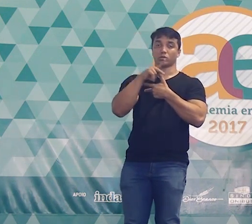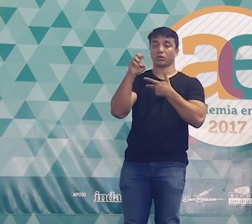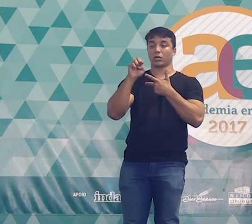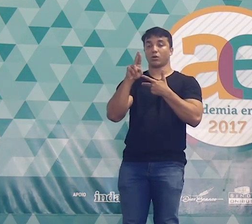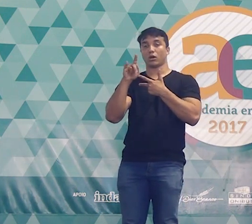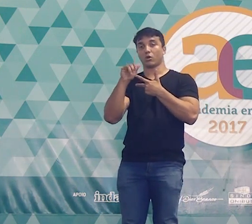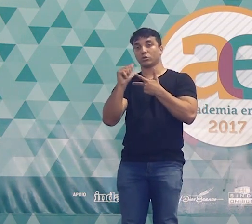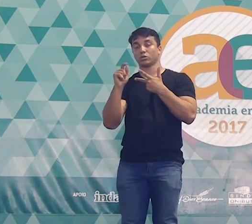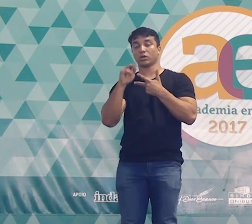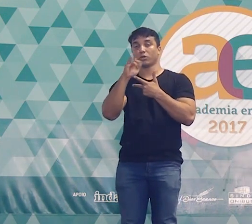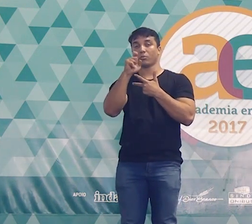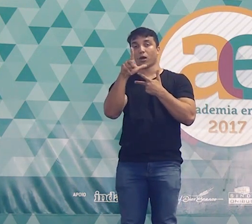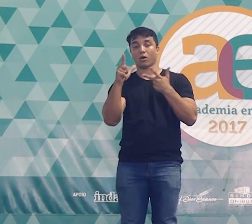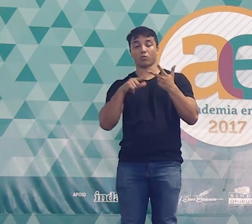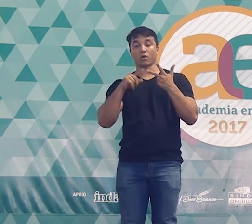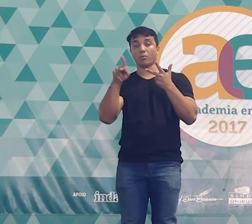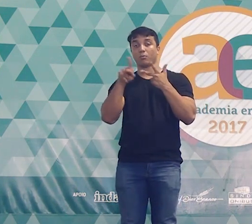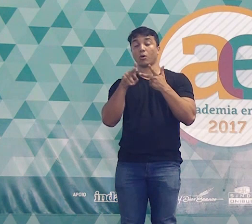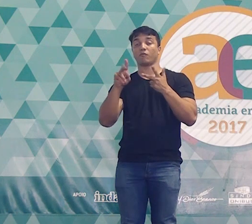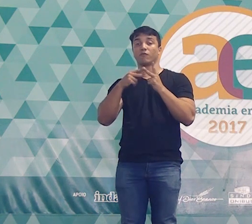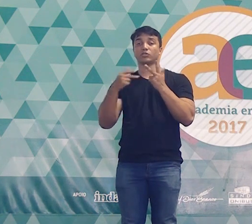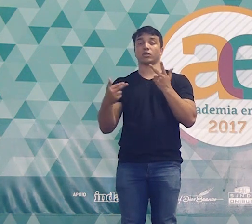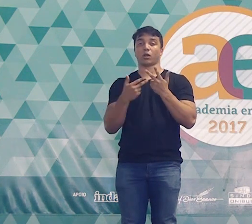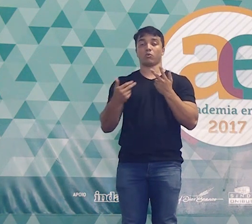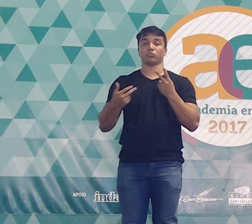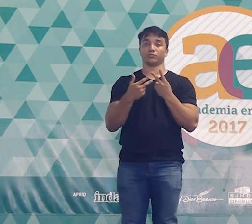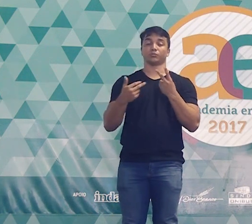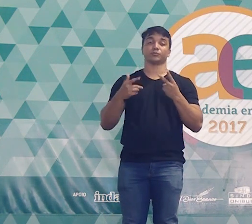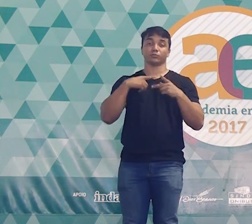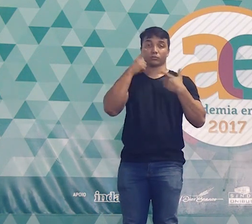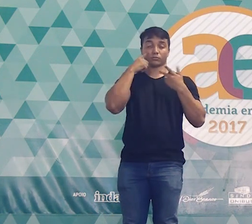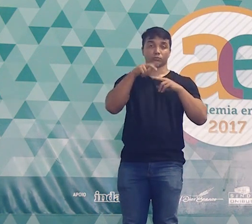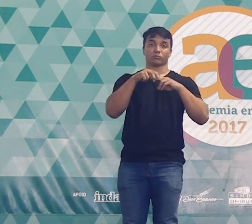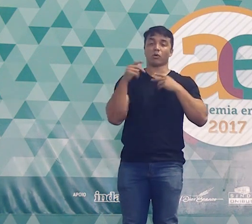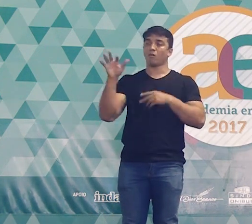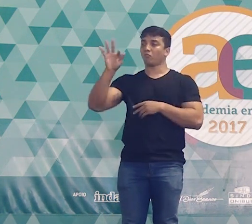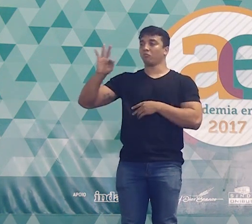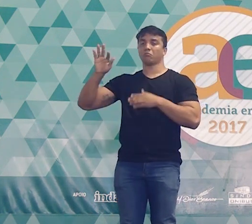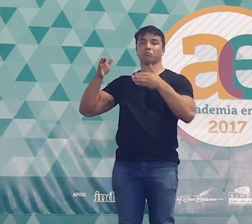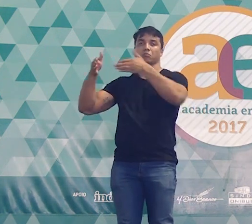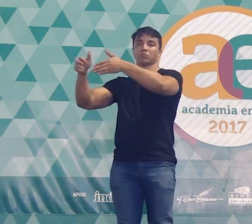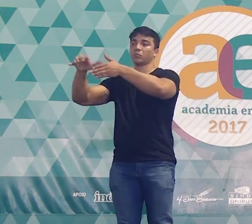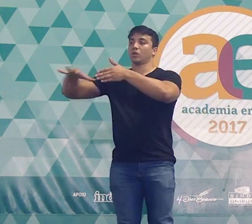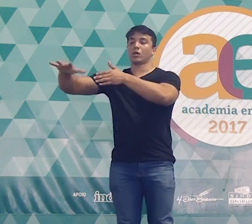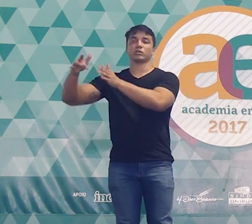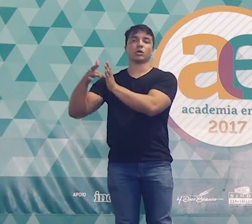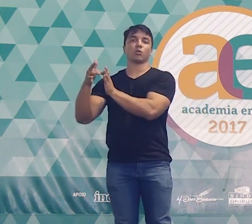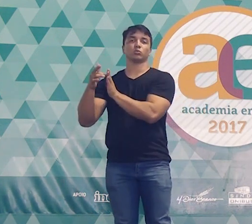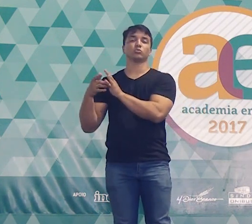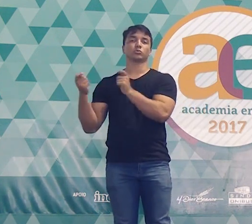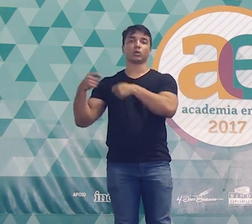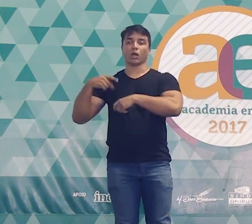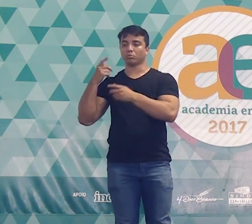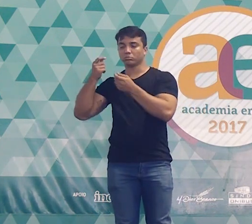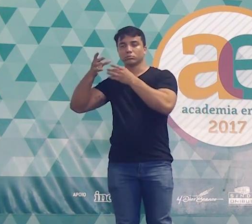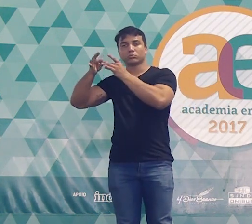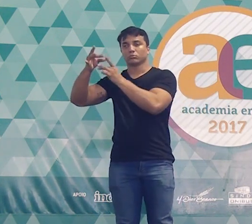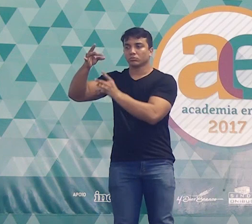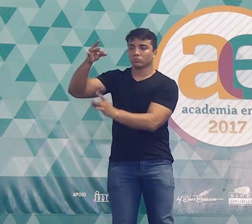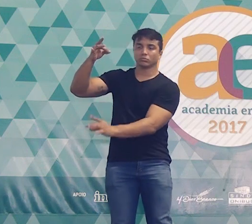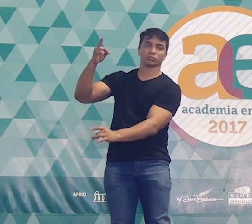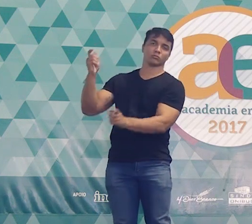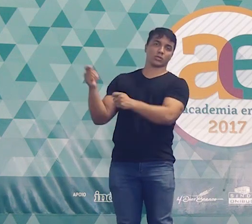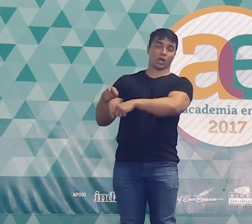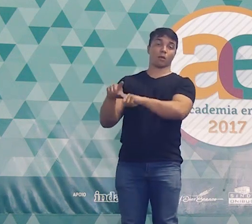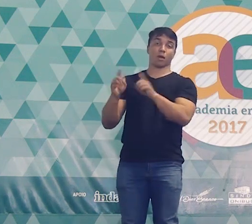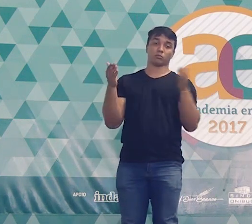eucariótica animal e a célula eucariótica vegetal, tá? Então, entrando numa faculdade, na área de saúde, a gente debruça mais sobre os outros tipos celulares,